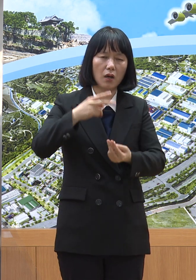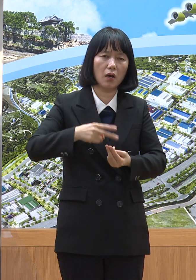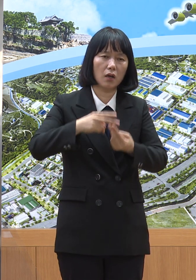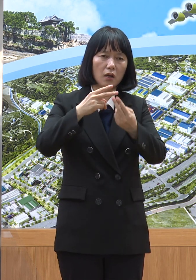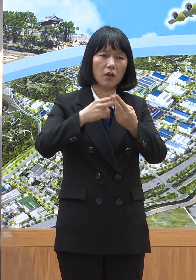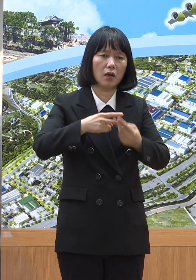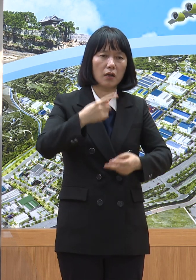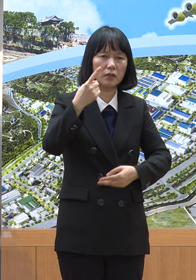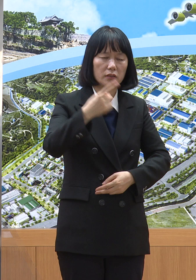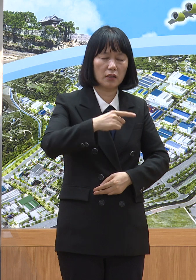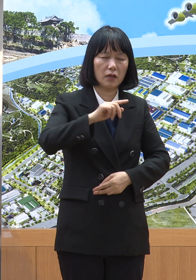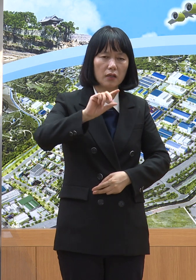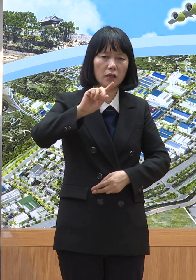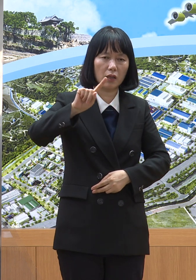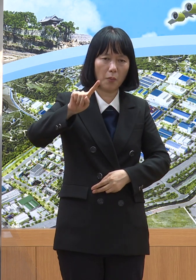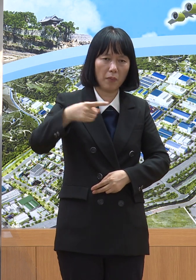확진자는